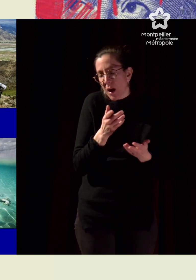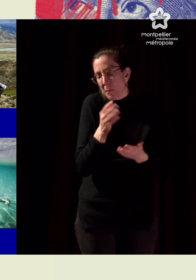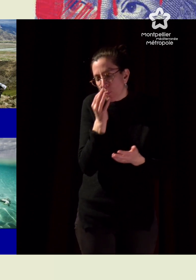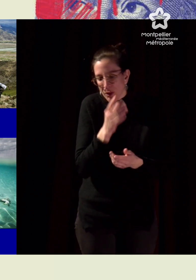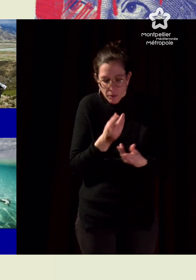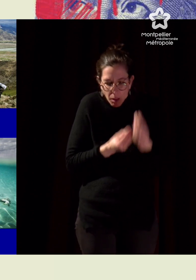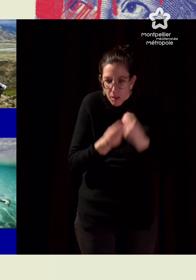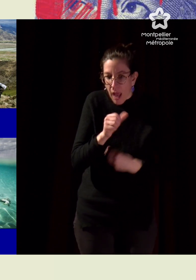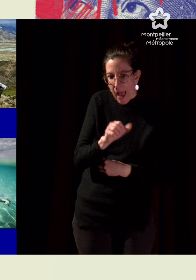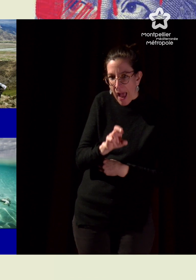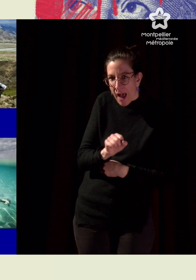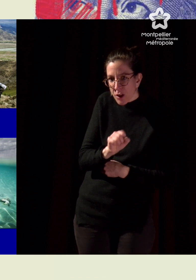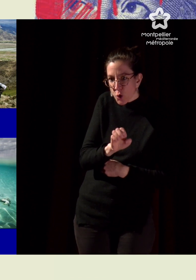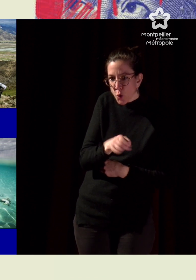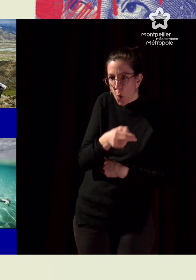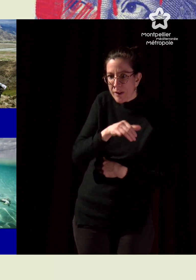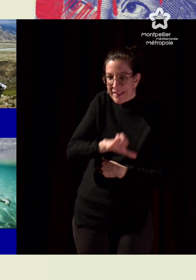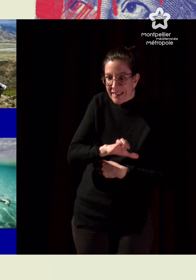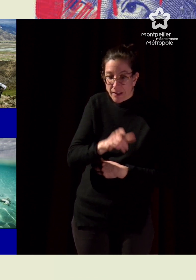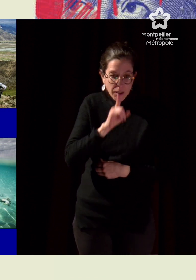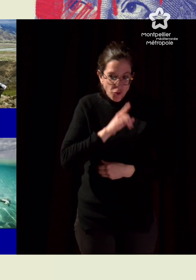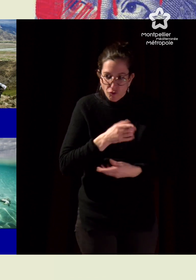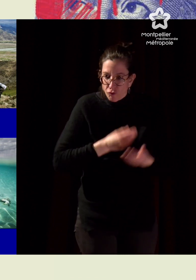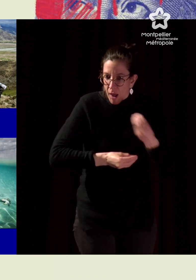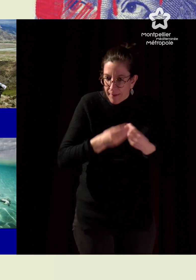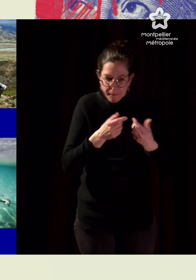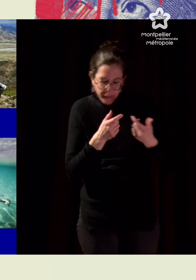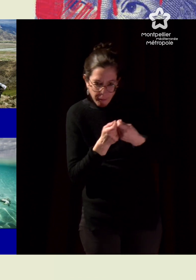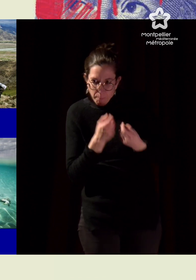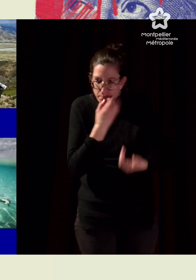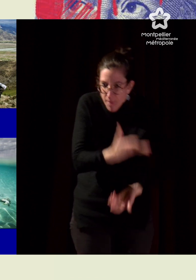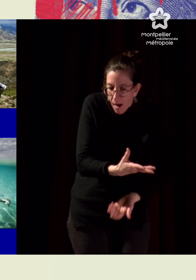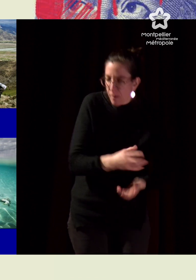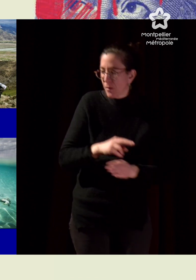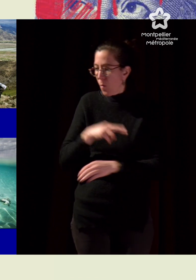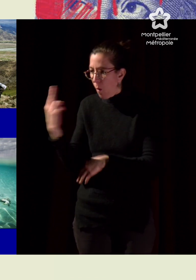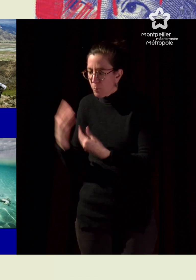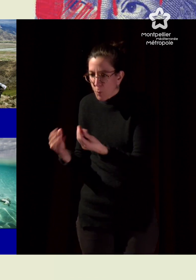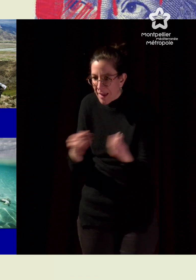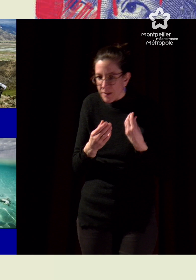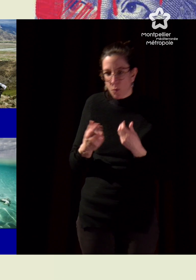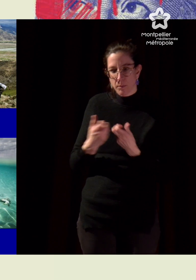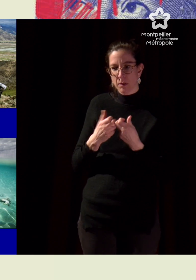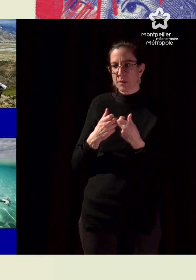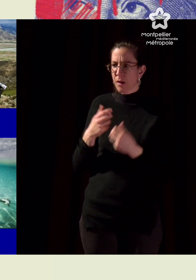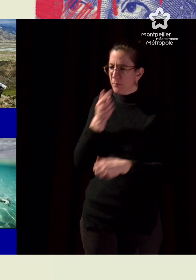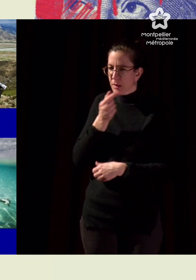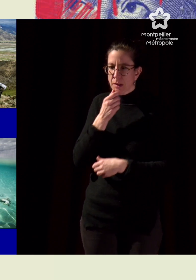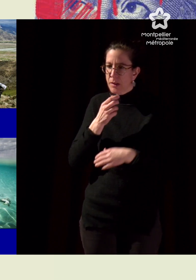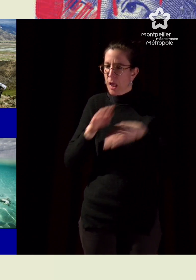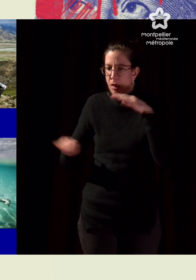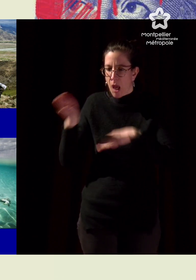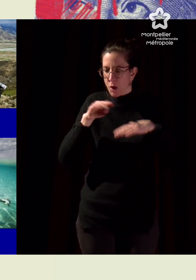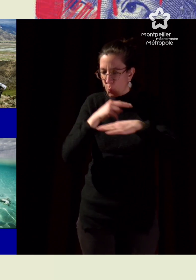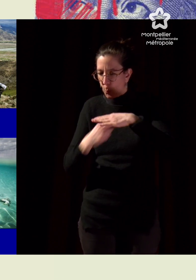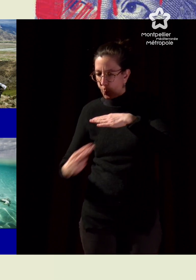centaines, voire milliers d'années avec des gens qui sont restés sur place. On a l'apnée chez les Badjo. Les Badjo, certains